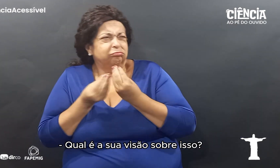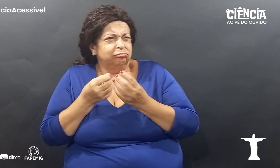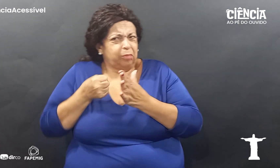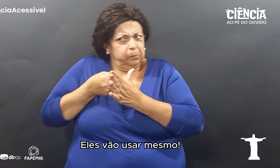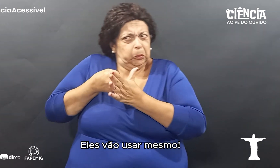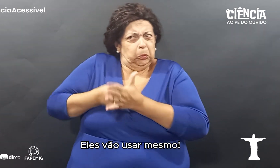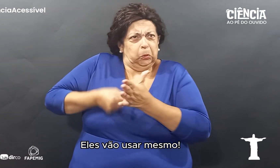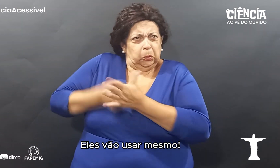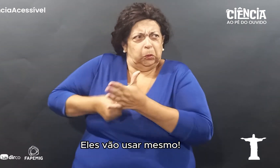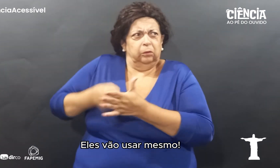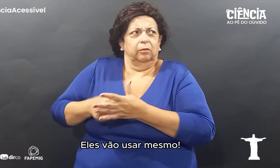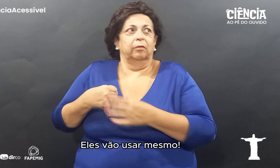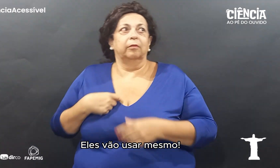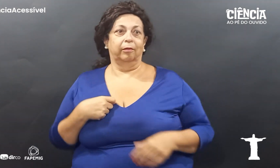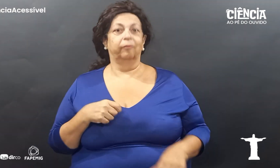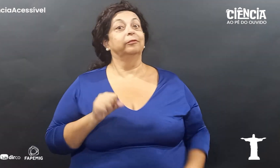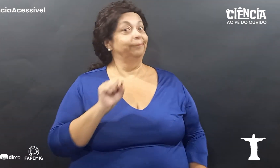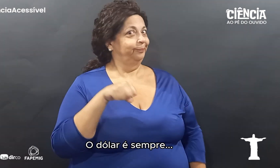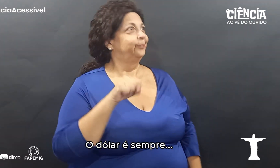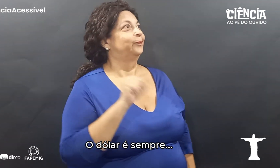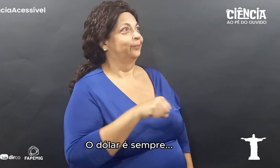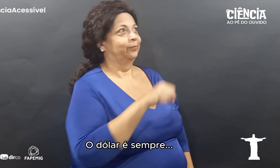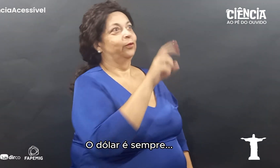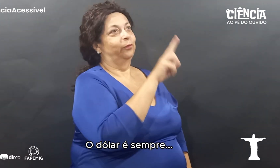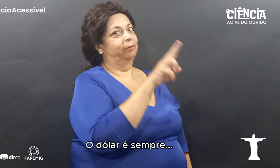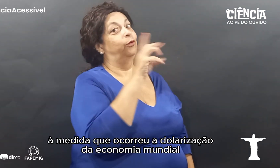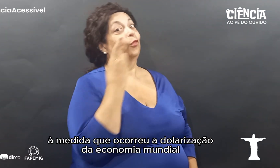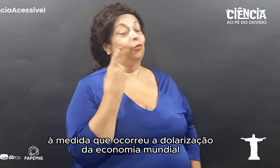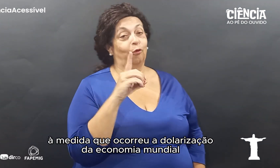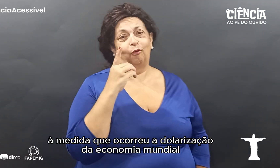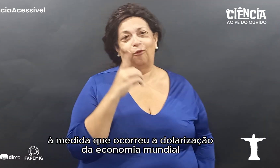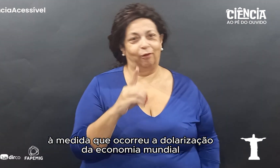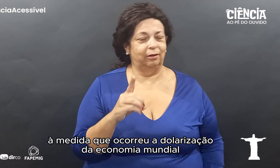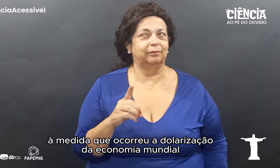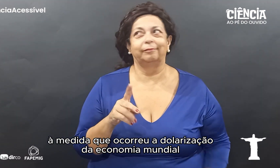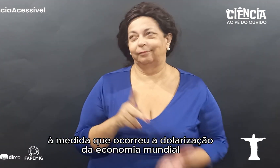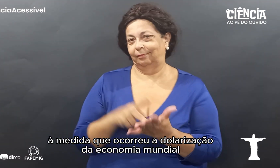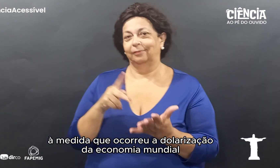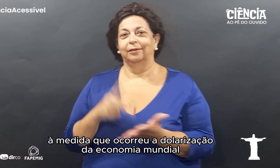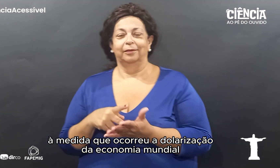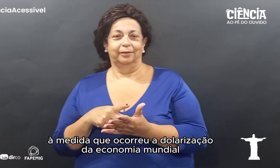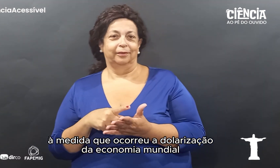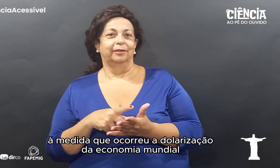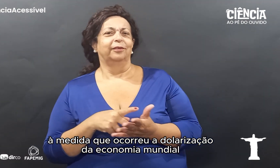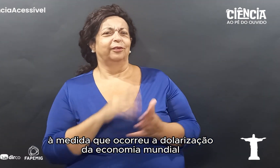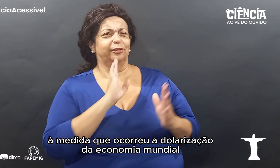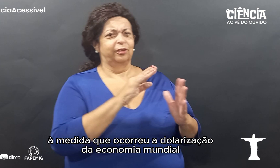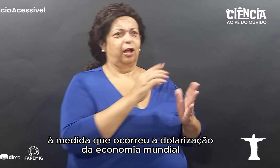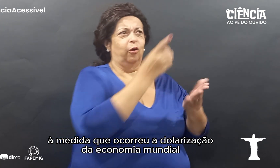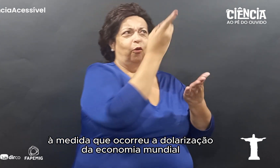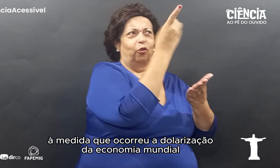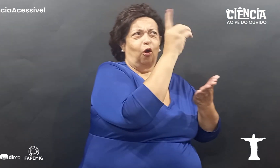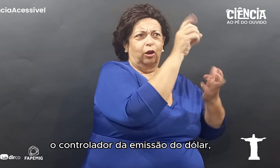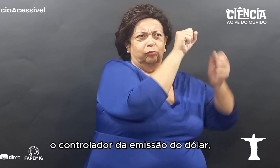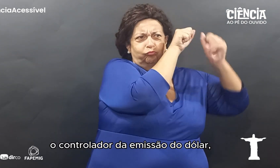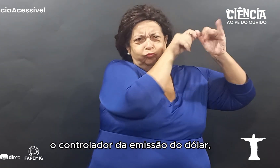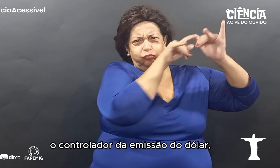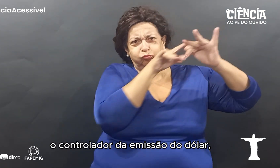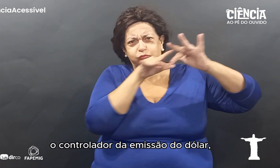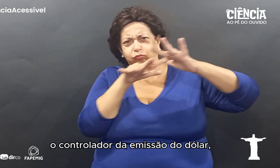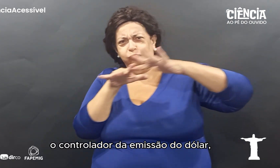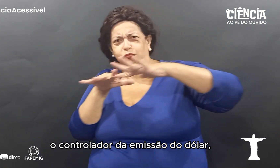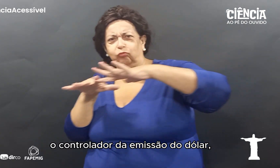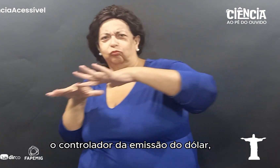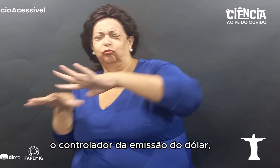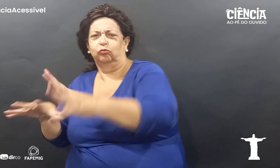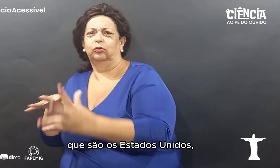isso? Eles vão usar mesmo. Uhum. O dólar sempre, à medida que ocorreu a dolarização da economia mundial, o